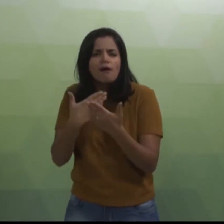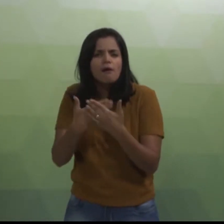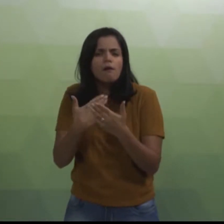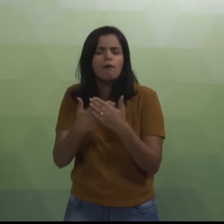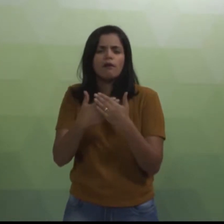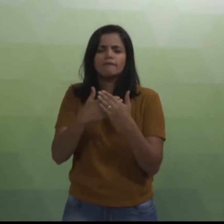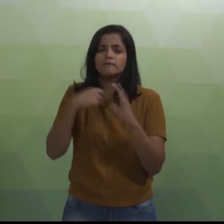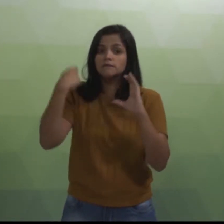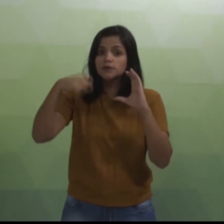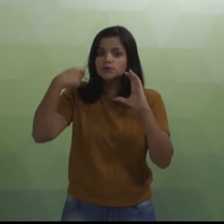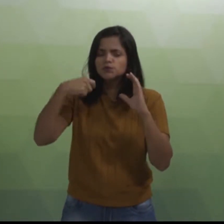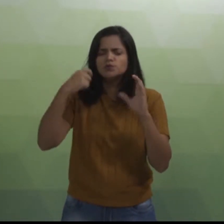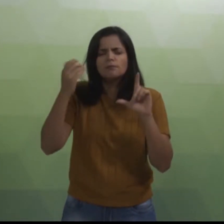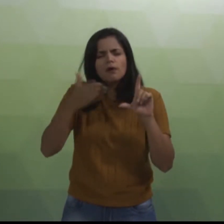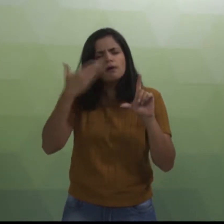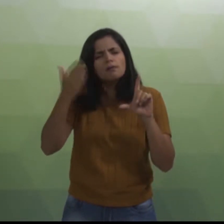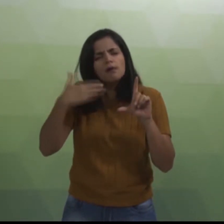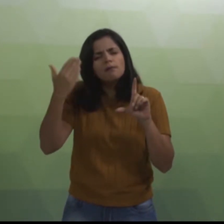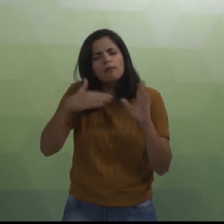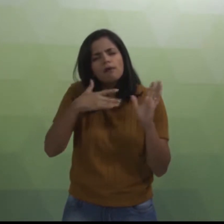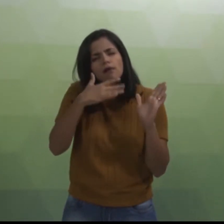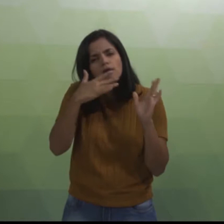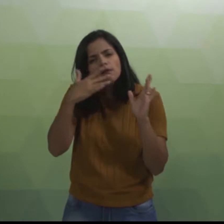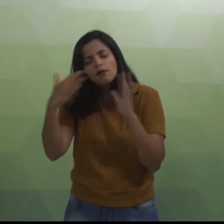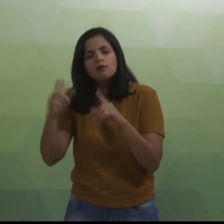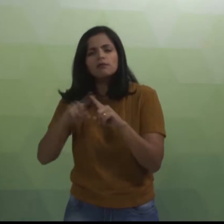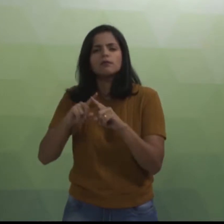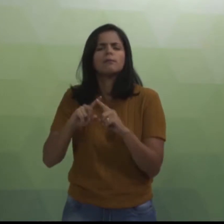às videoaulas. Vejam as aulas.